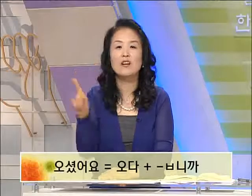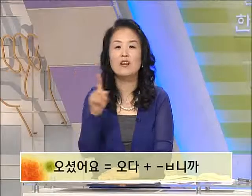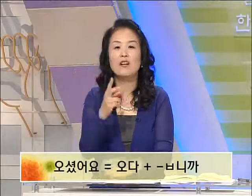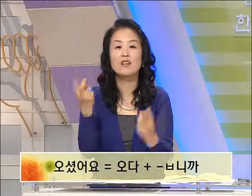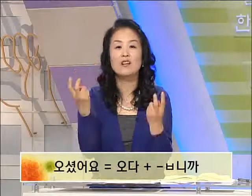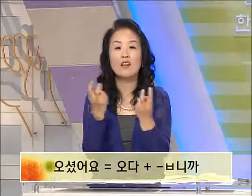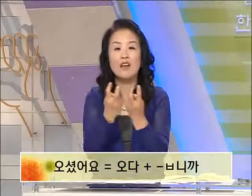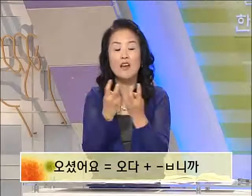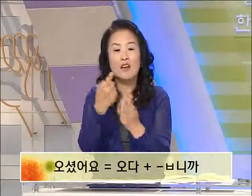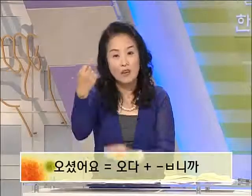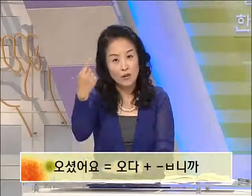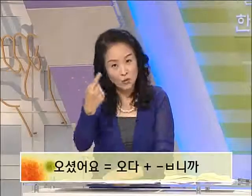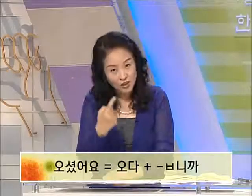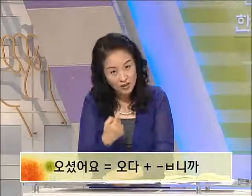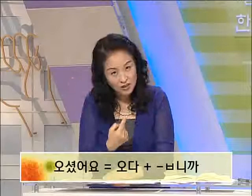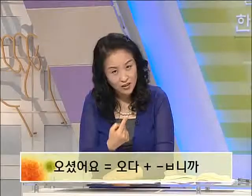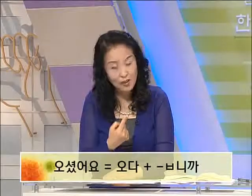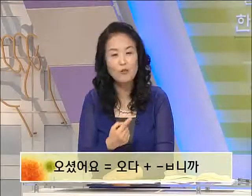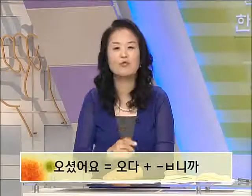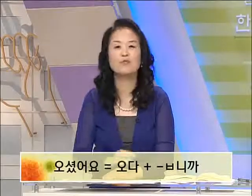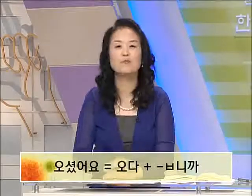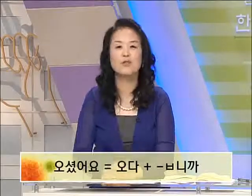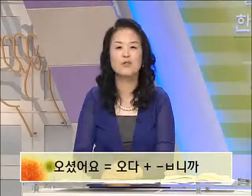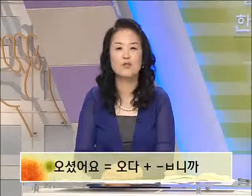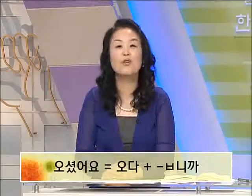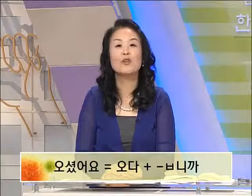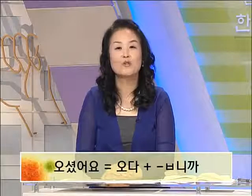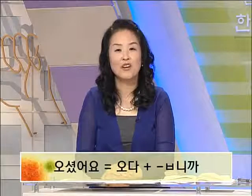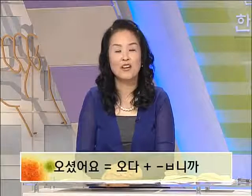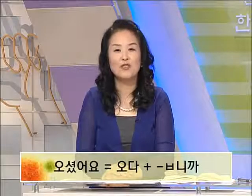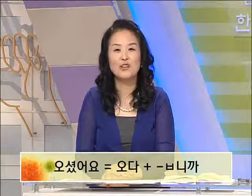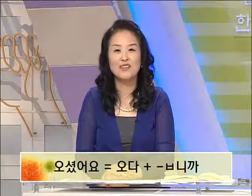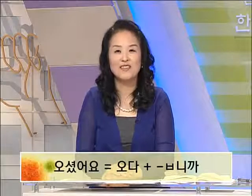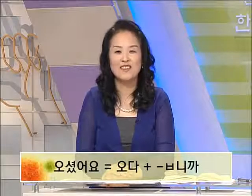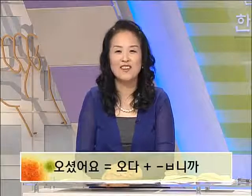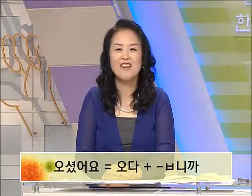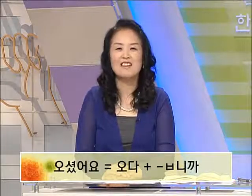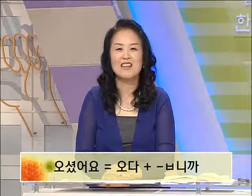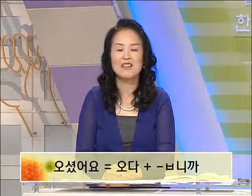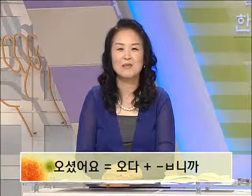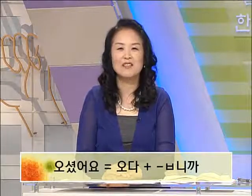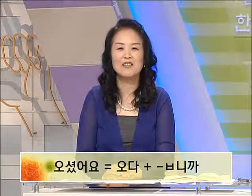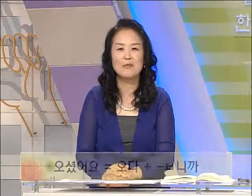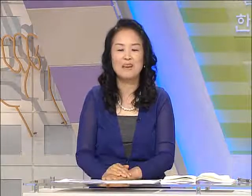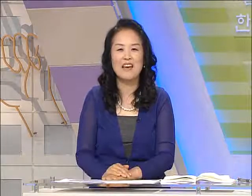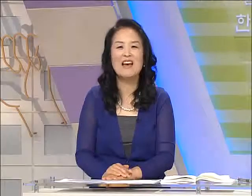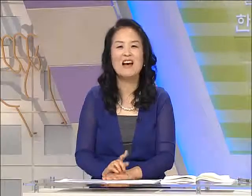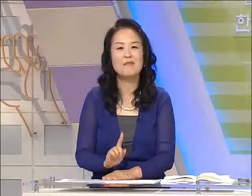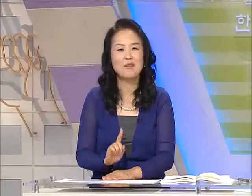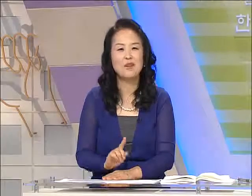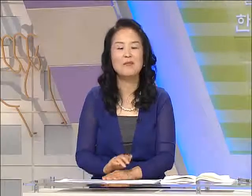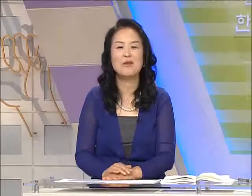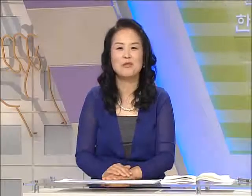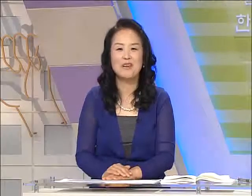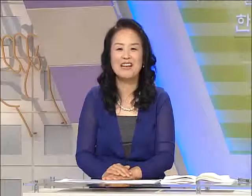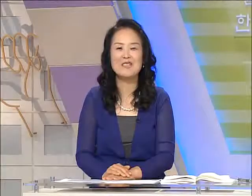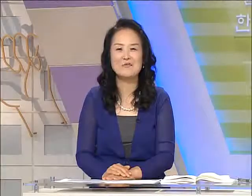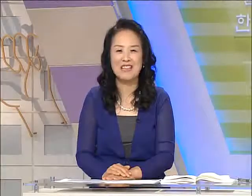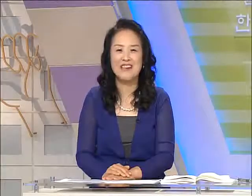어떻게 오셨어요? 묻는 표정으로 종결할 수도 있겠지요. 김현철 선생님께 한 번 더 배워보도록 하겠습니다.